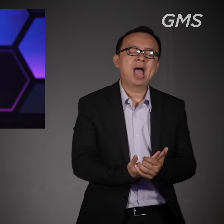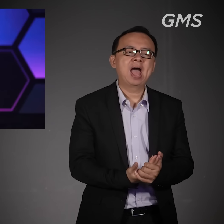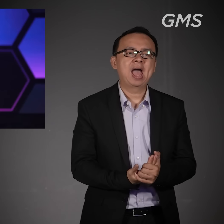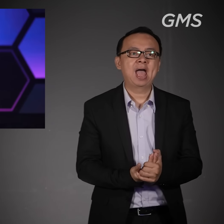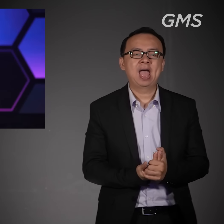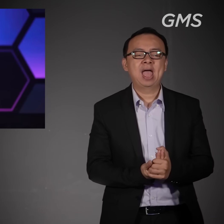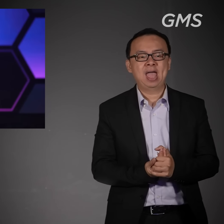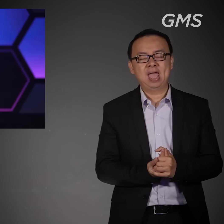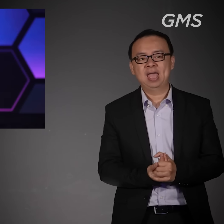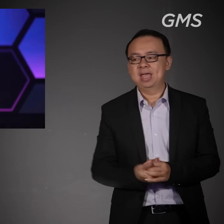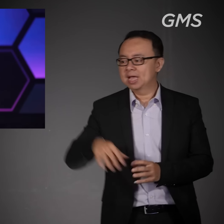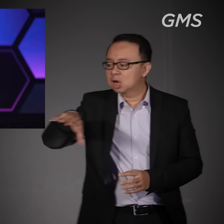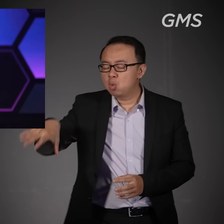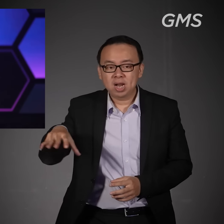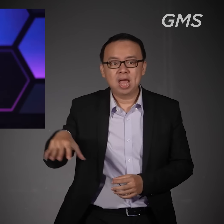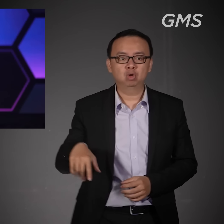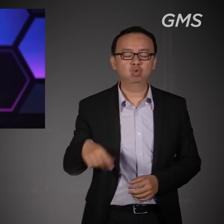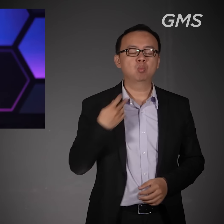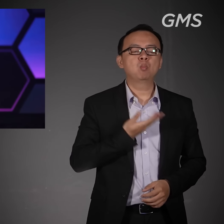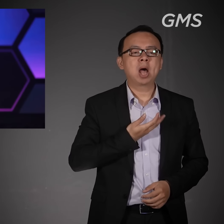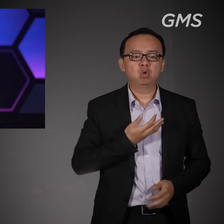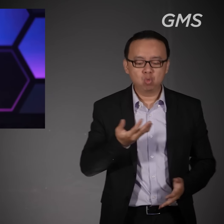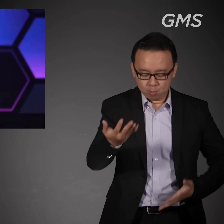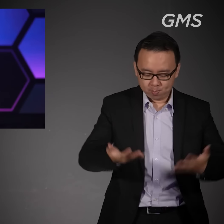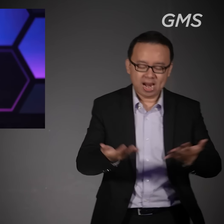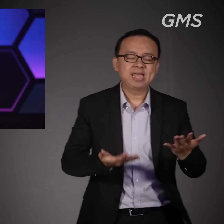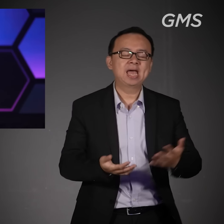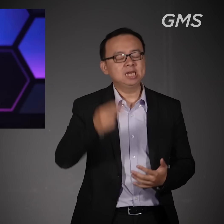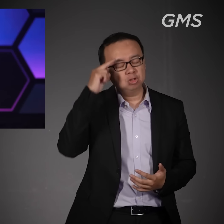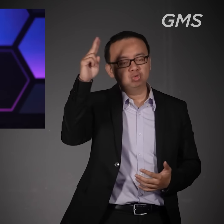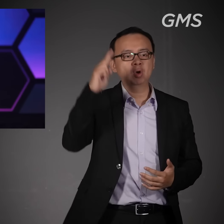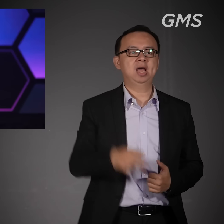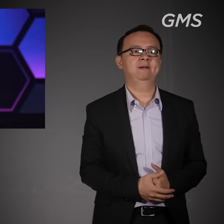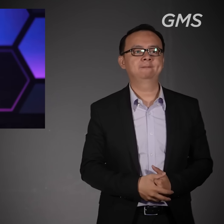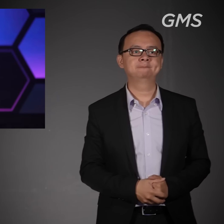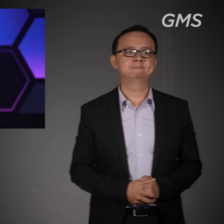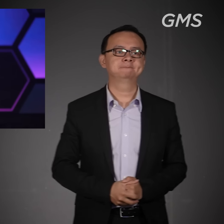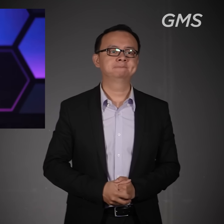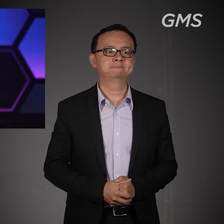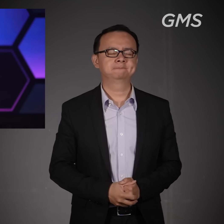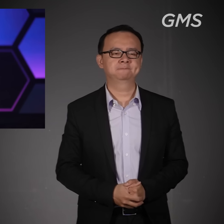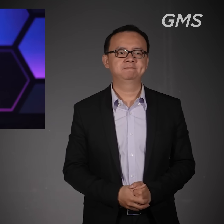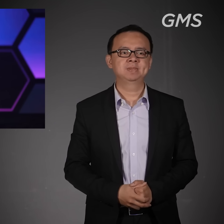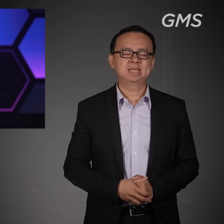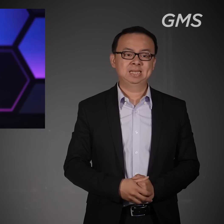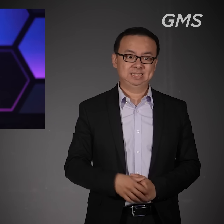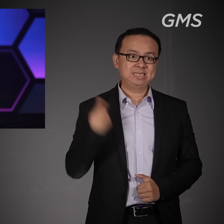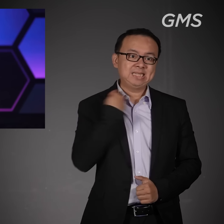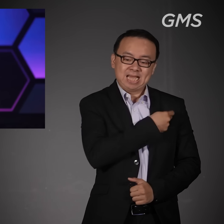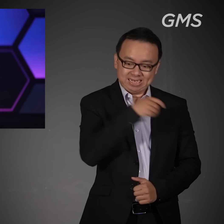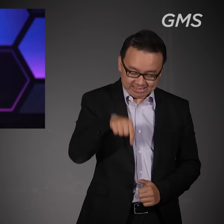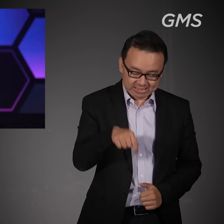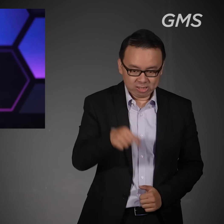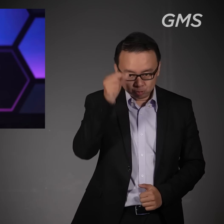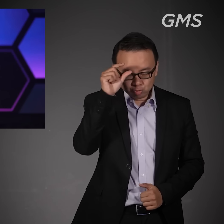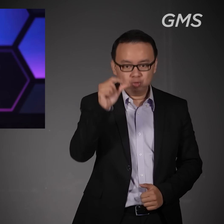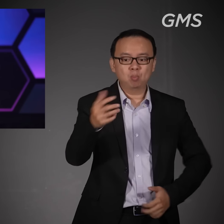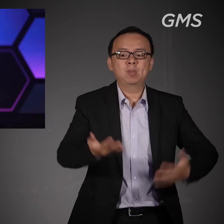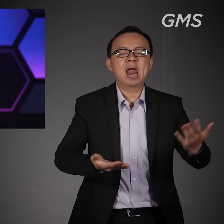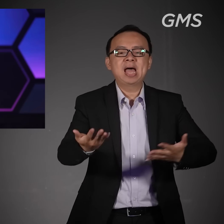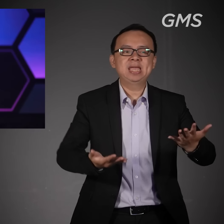ada di sini. We will be here with Jesus for them. Kita akan ada di sini bersama dengan Yesus untuk mereka.